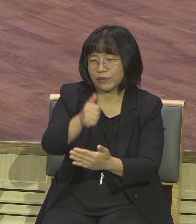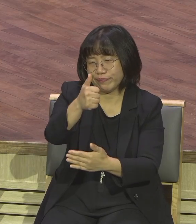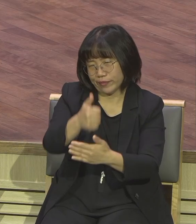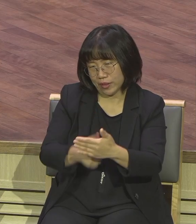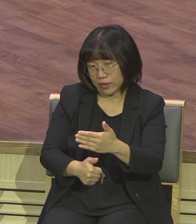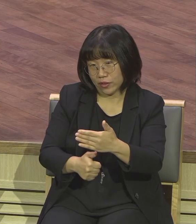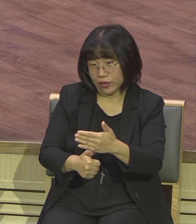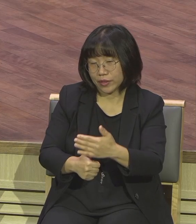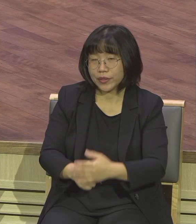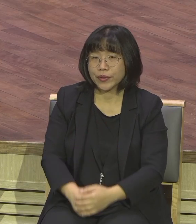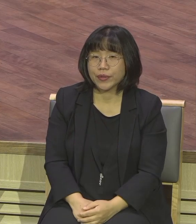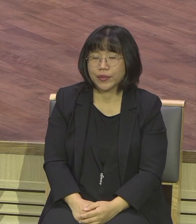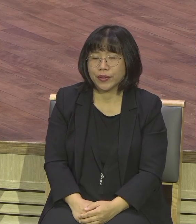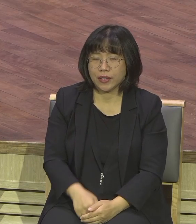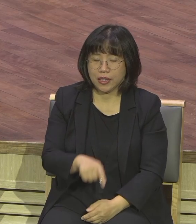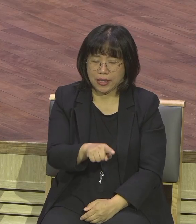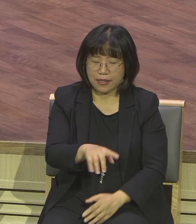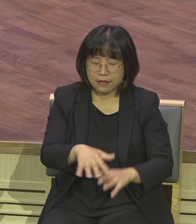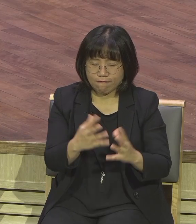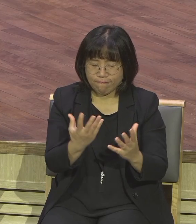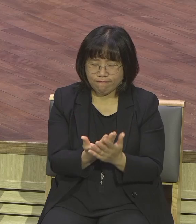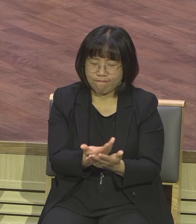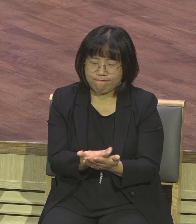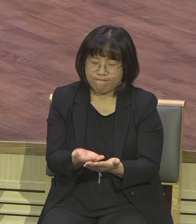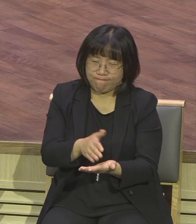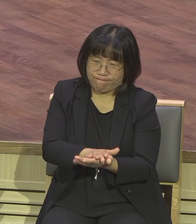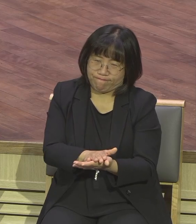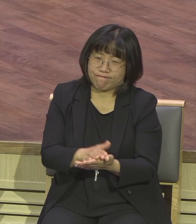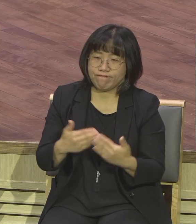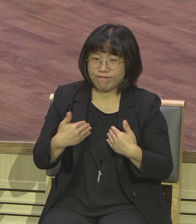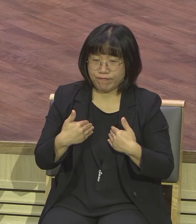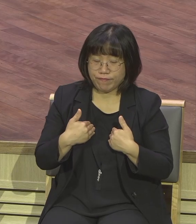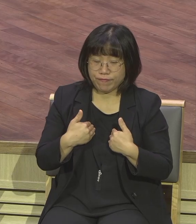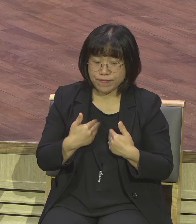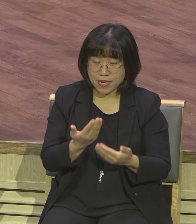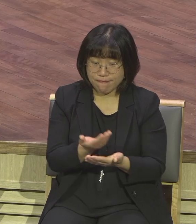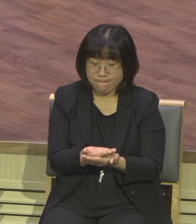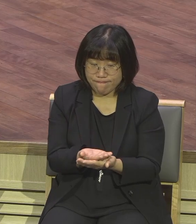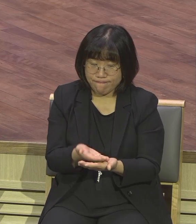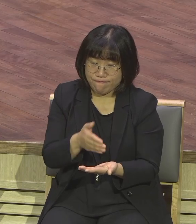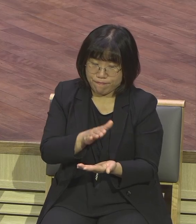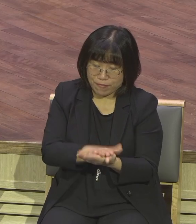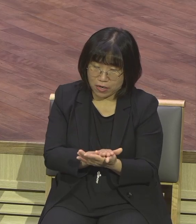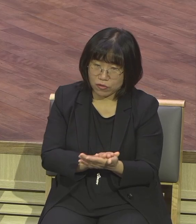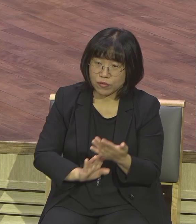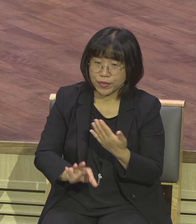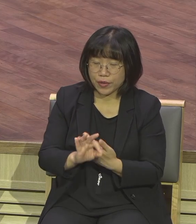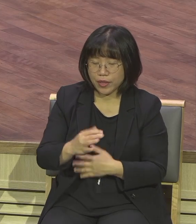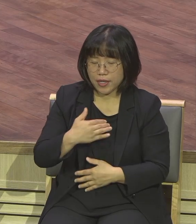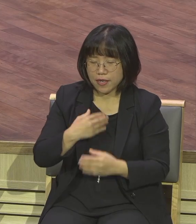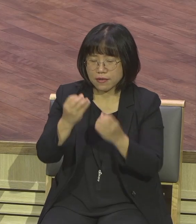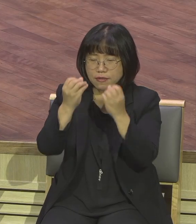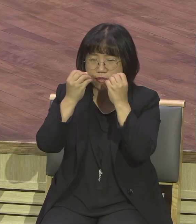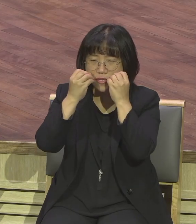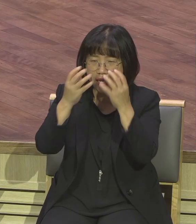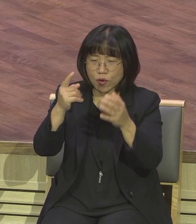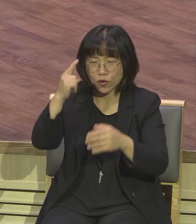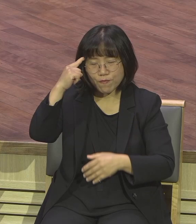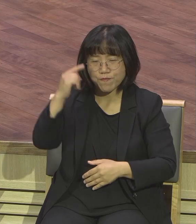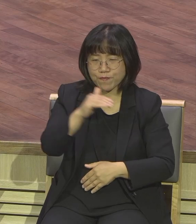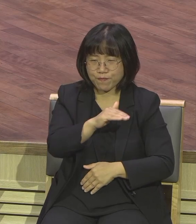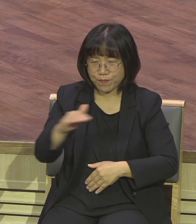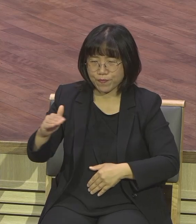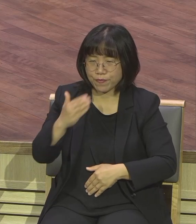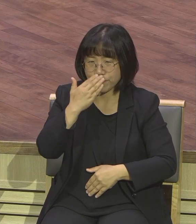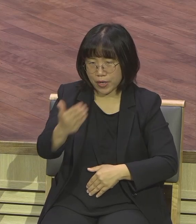이것에서 이걸 다 바꾸어야 돼요. 그래야만이 나의 새로운 기준 표준이 딱 세워진다. 신명기